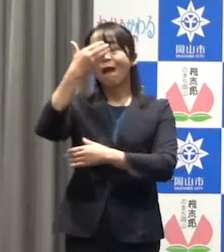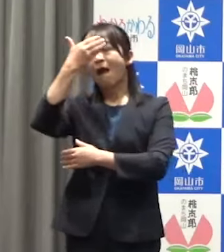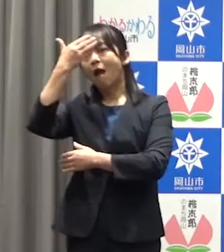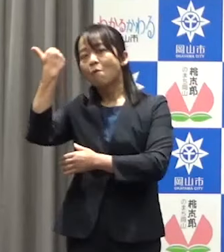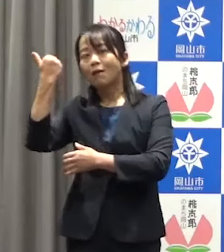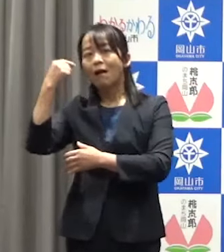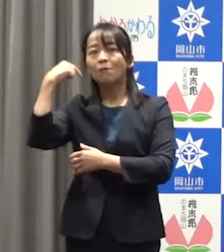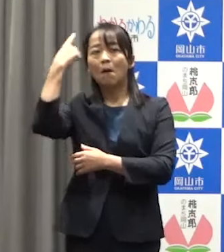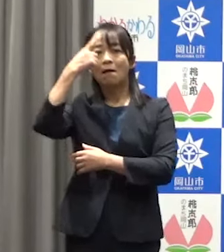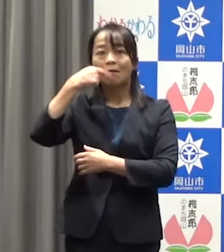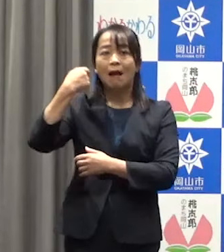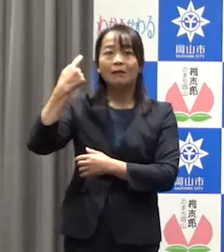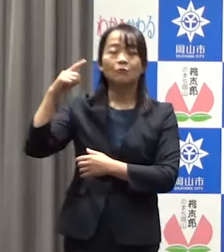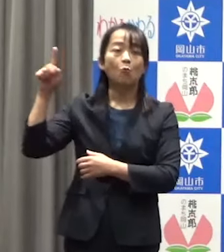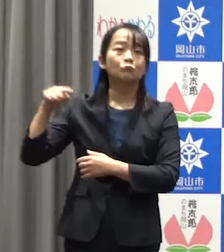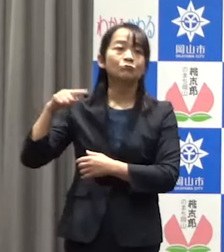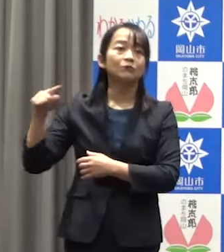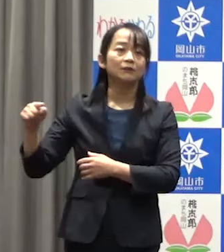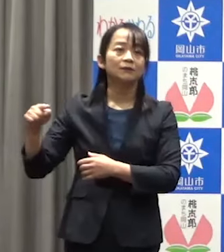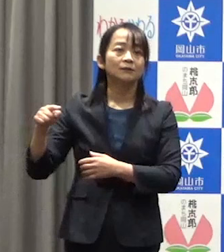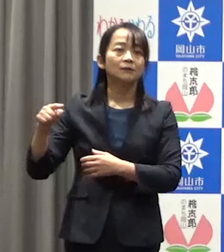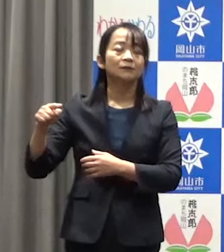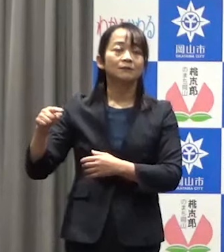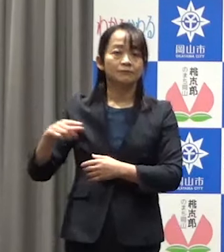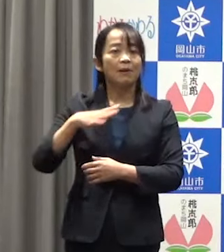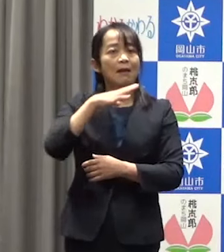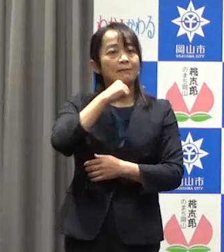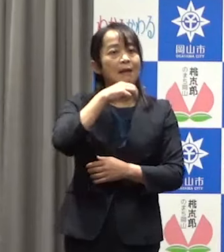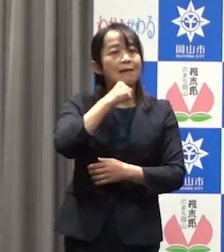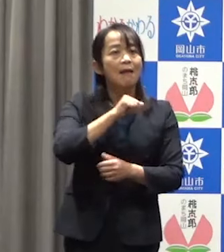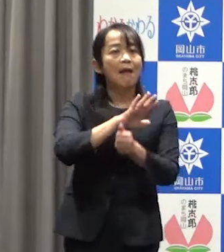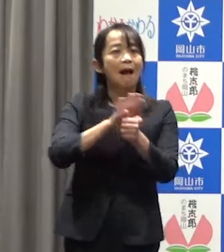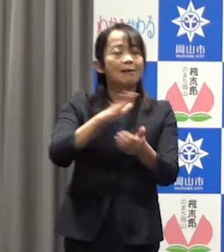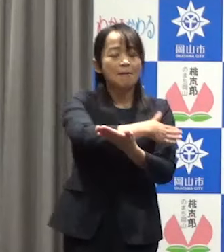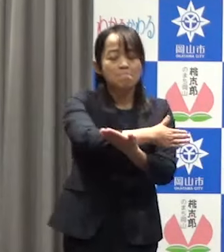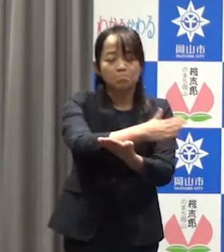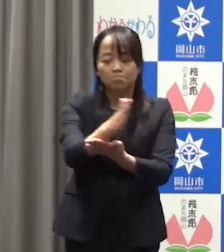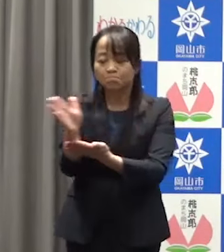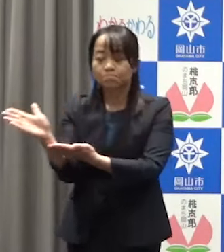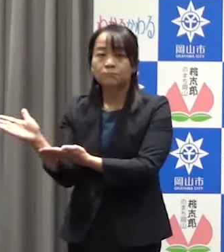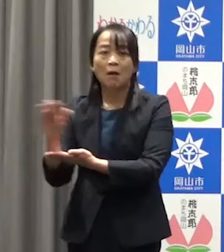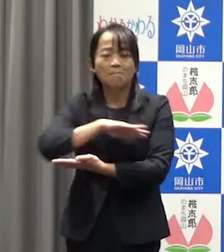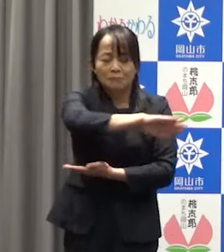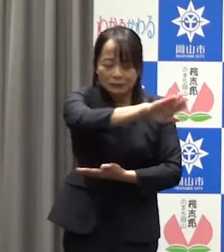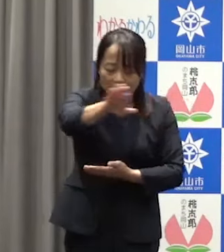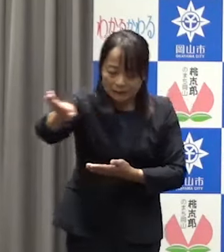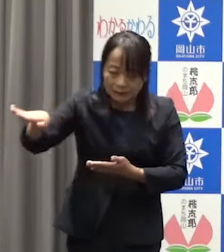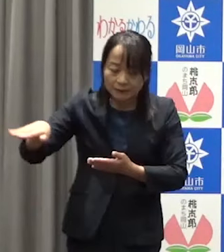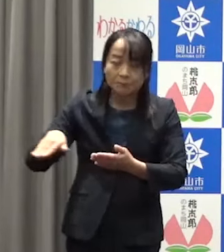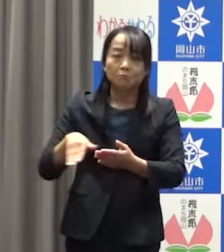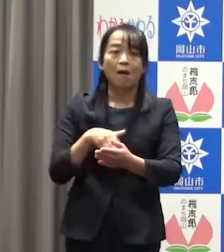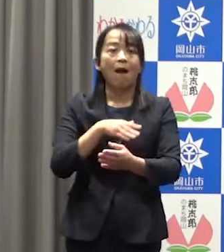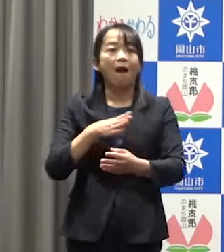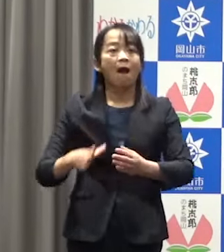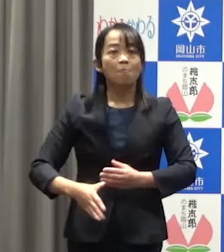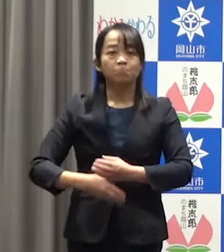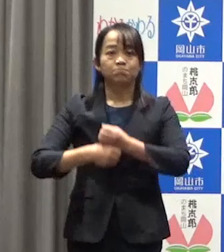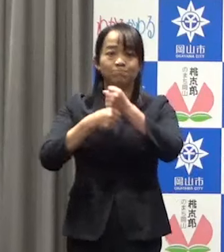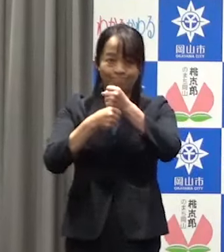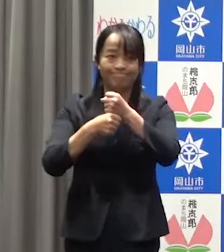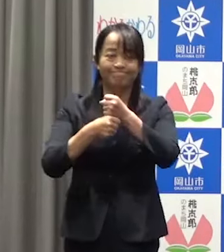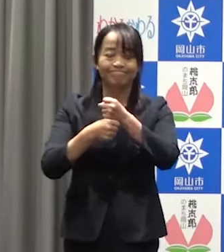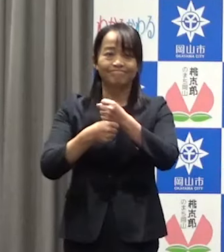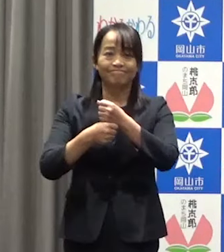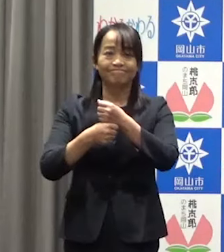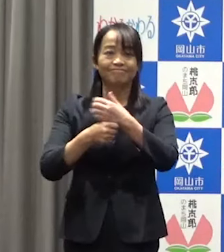外国人などあらゆる年齢や背景を持つ人々を全て包み込み、誰一